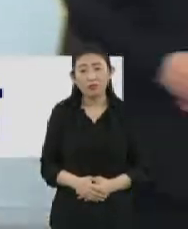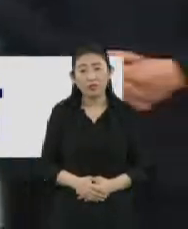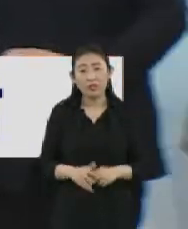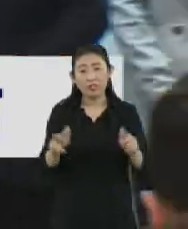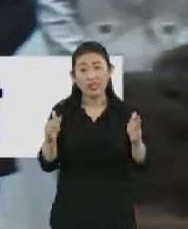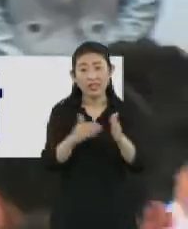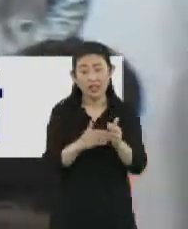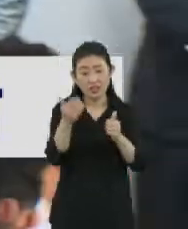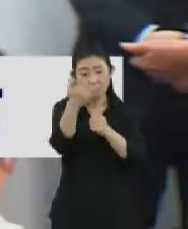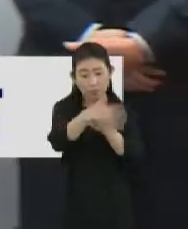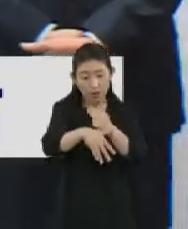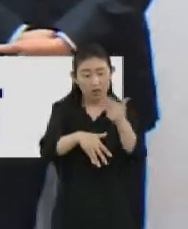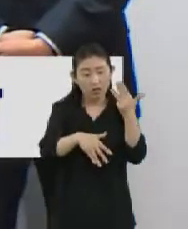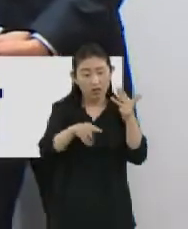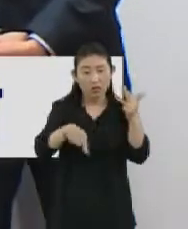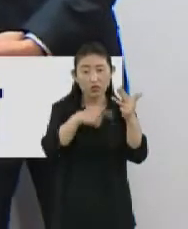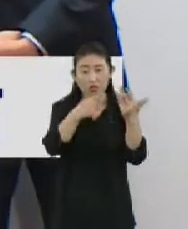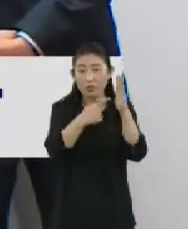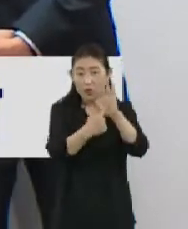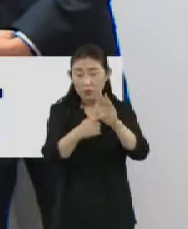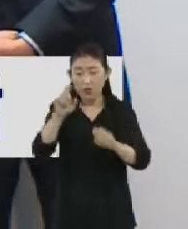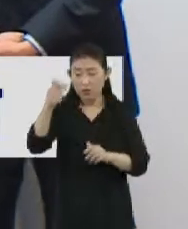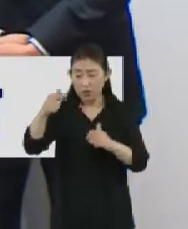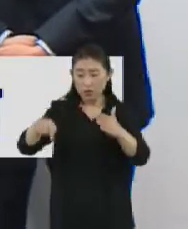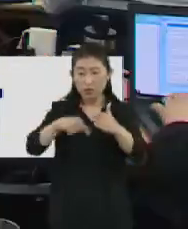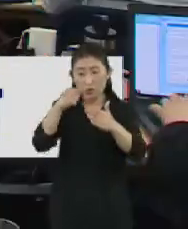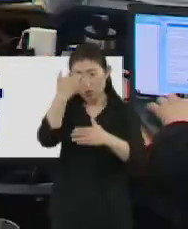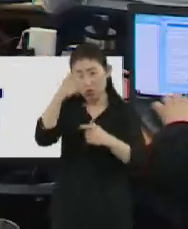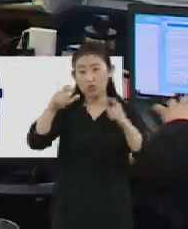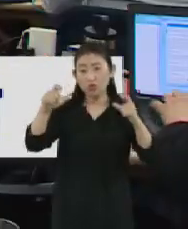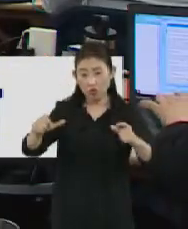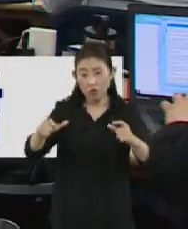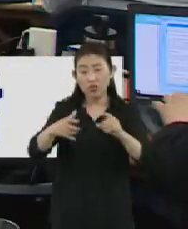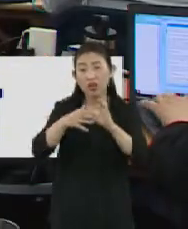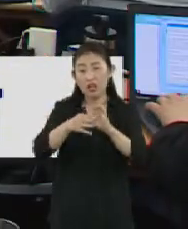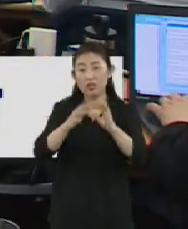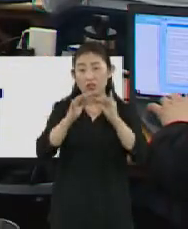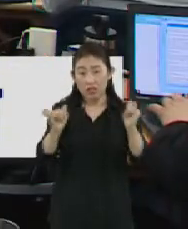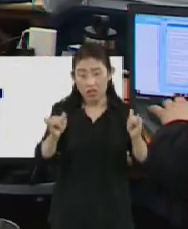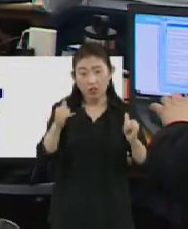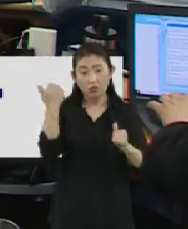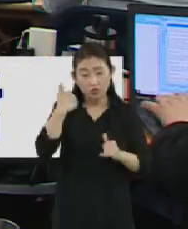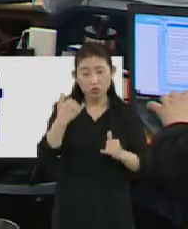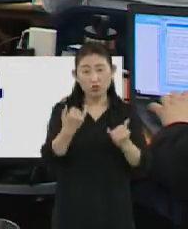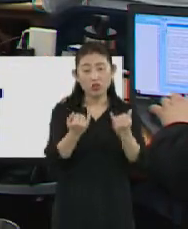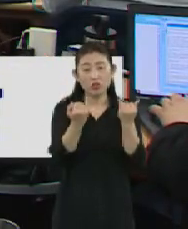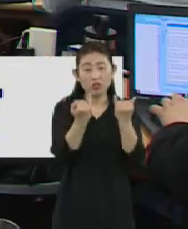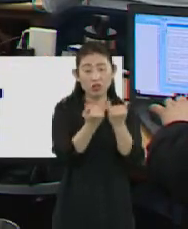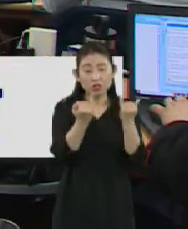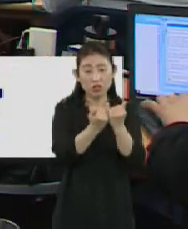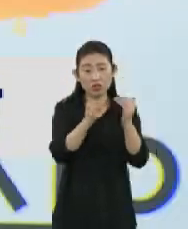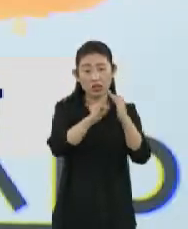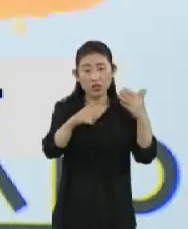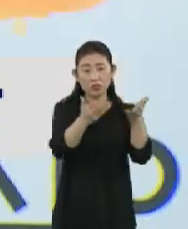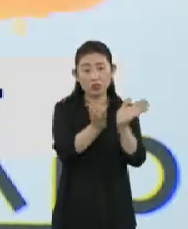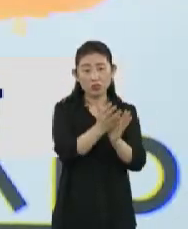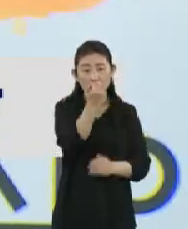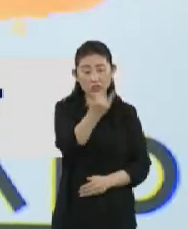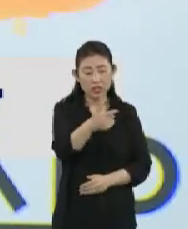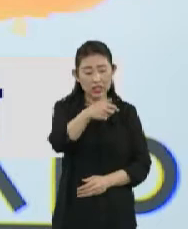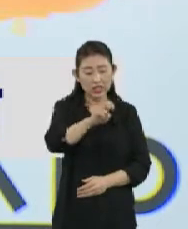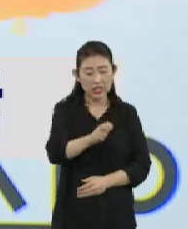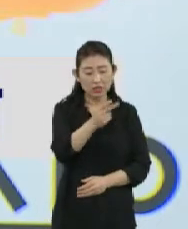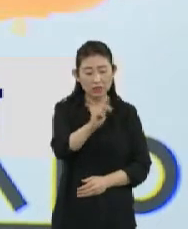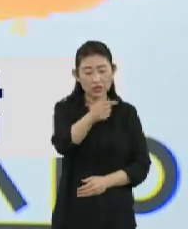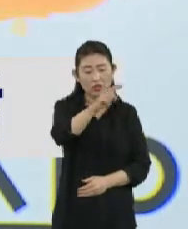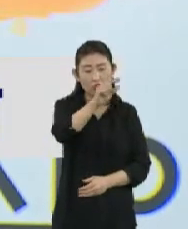지금까지 발표된 18개 부처 중 16명의 윤석렬 내각 인선 1의 충청권 인산 충북 청주 출신 김현숙